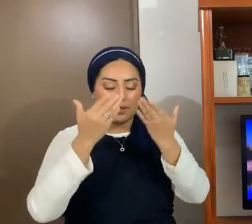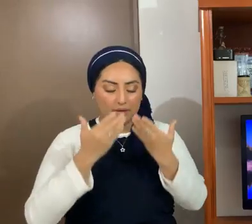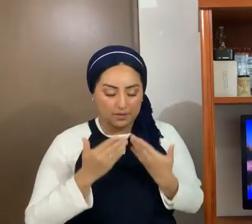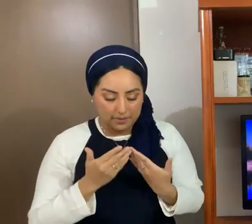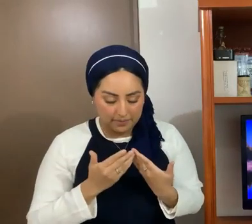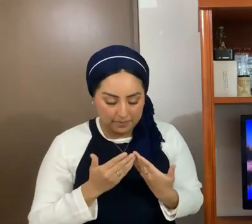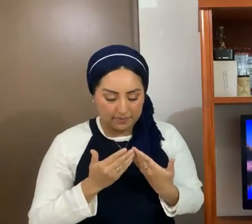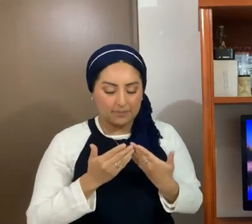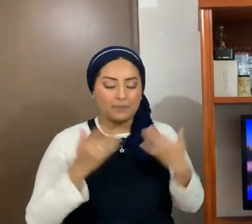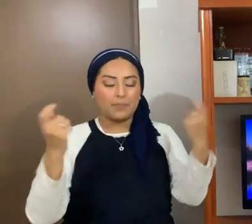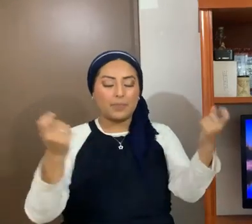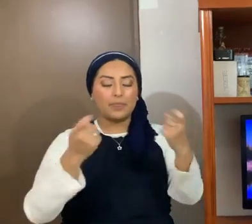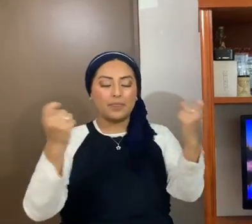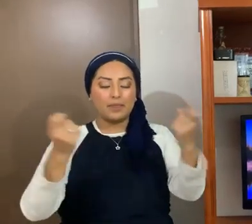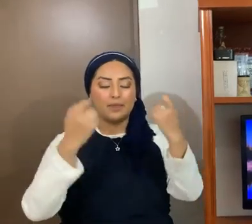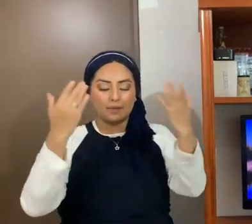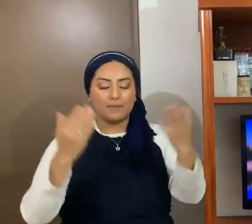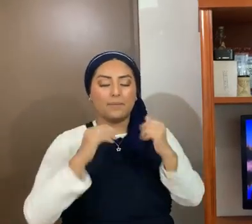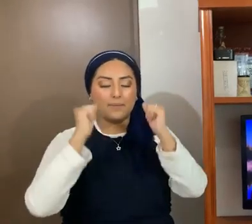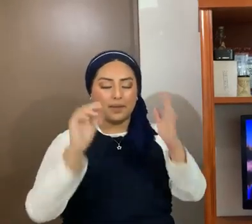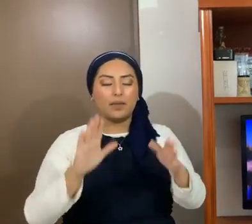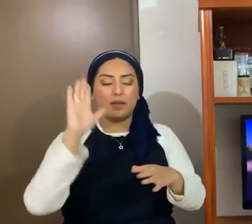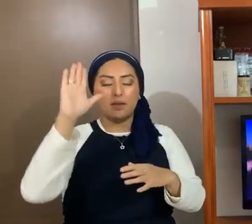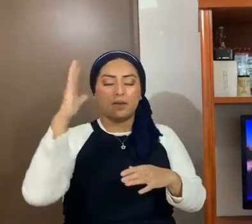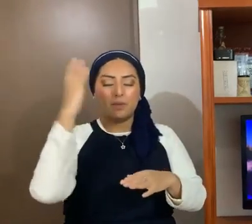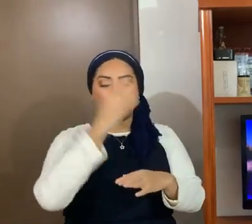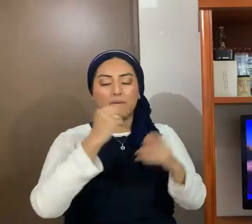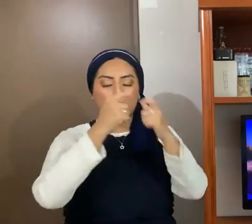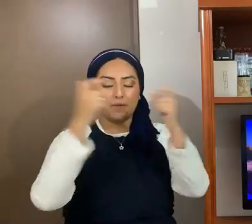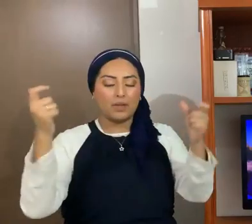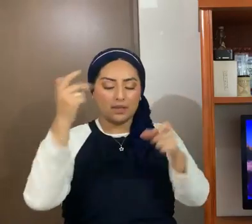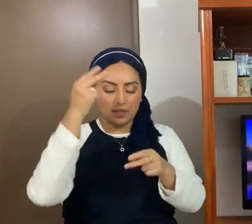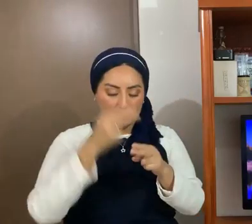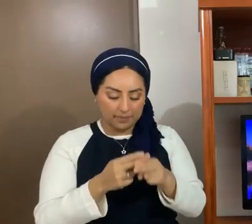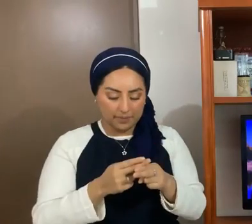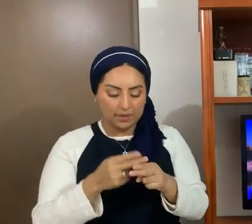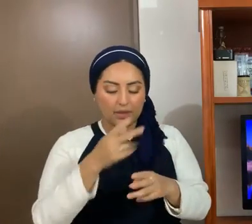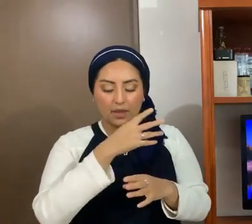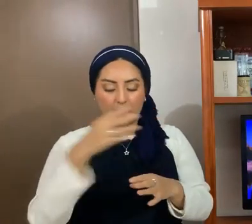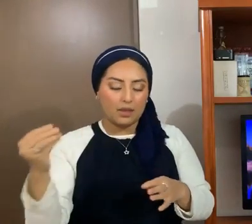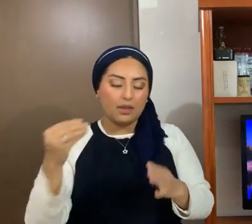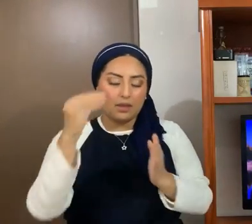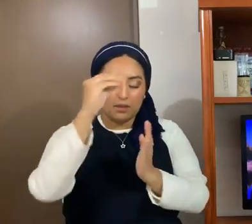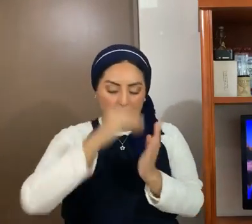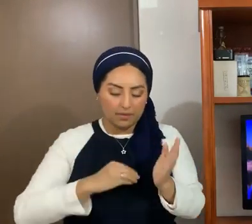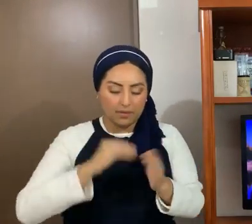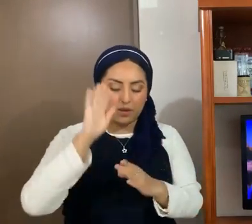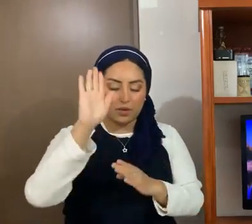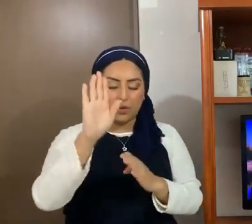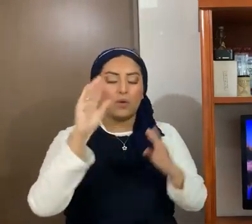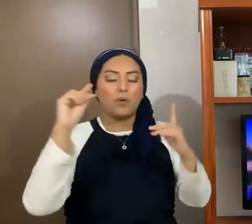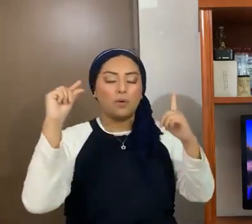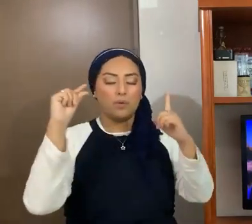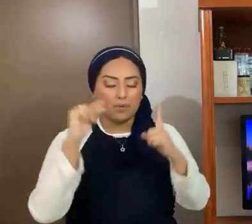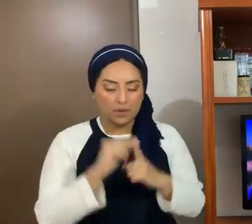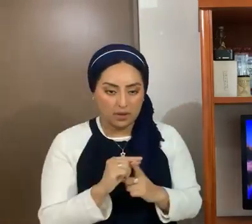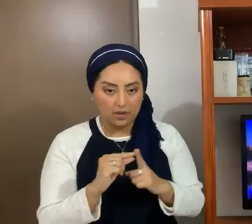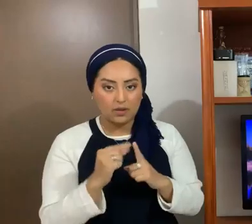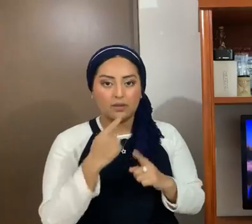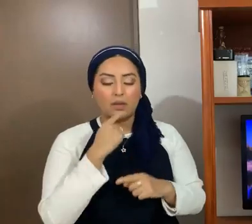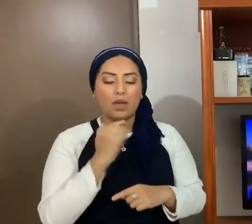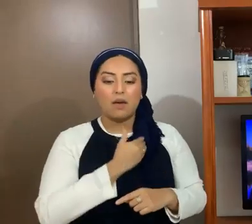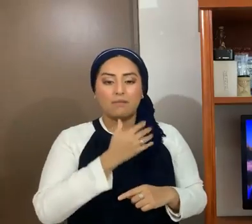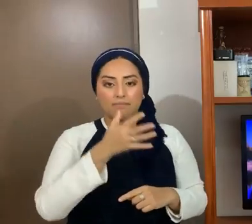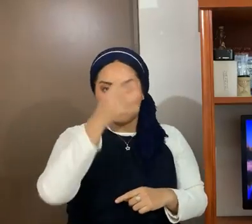dado. Te exaltamos, bendecimos tu precioso y grande nombre, Abacados. Y como está escrito en tu palabra, y como dijeron